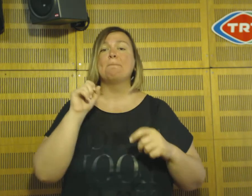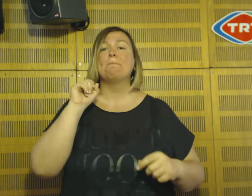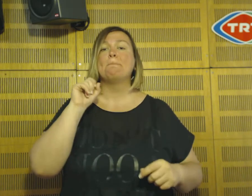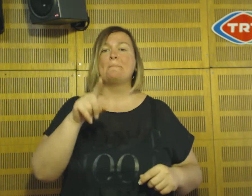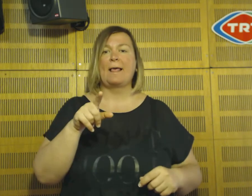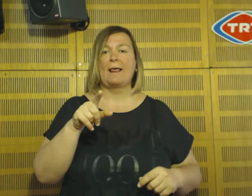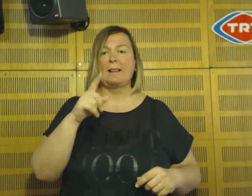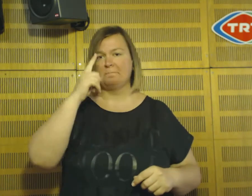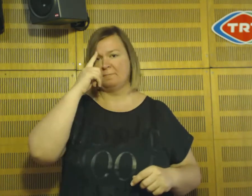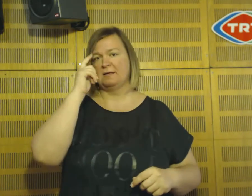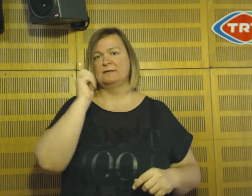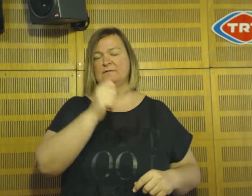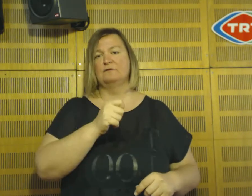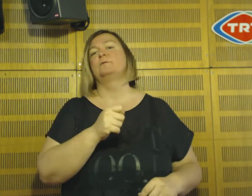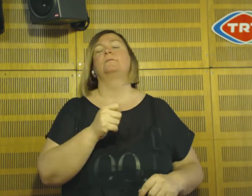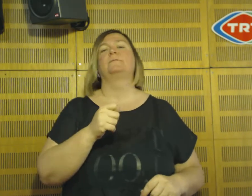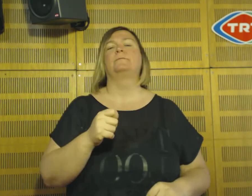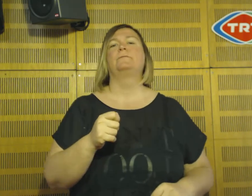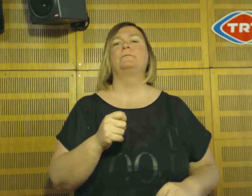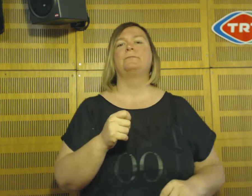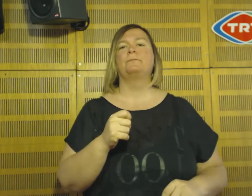adresine başvurarak